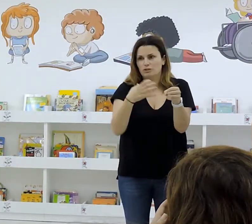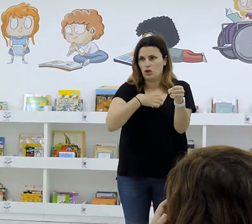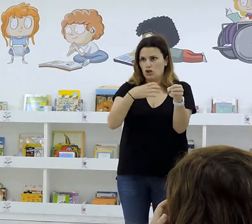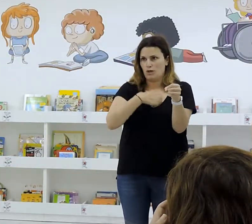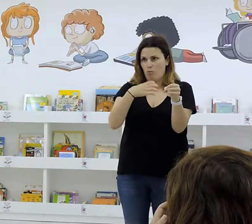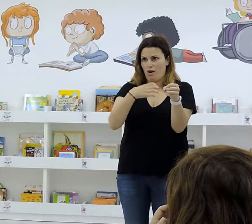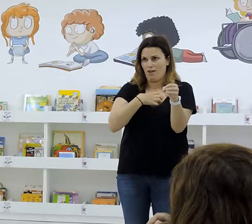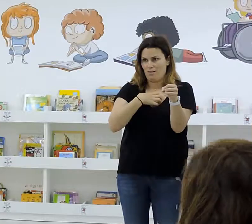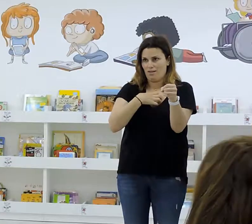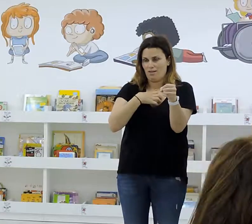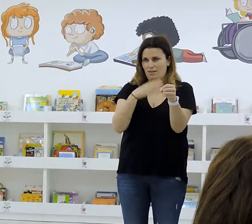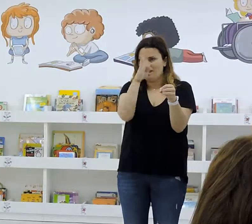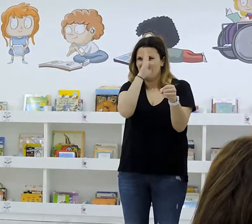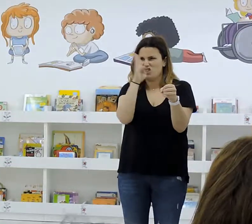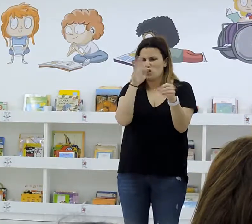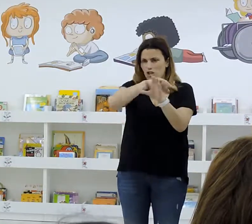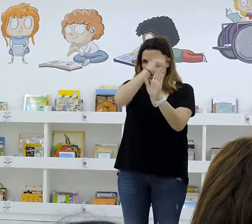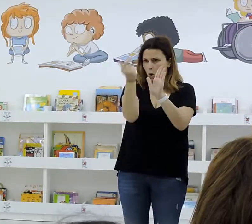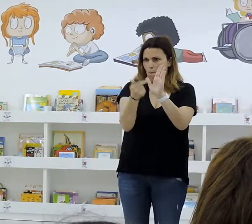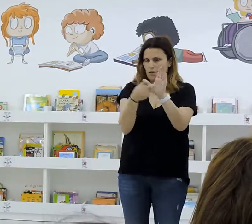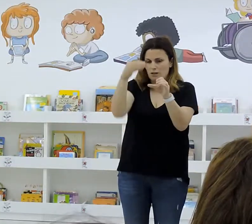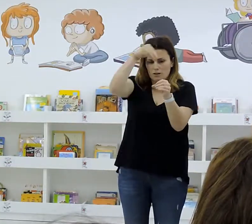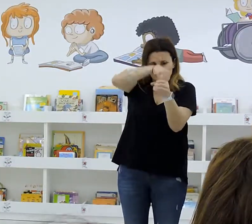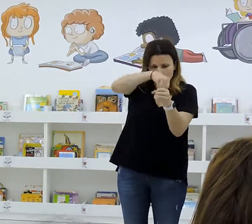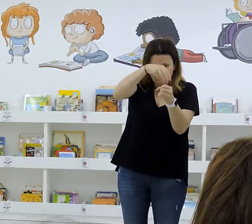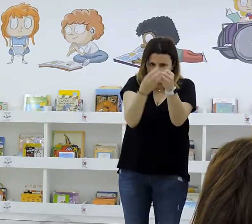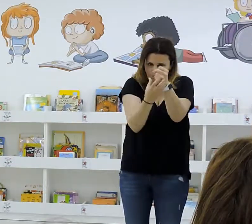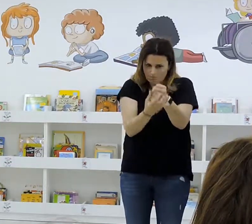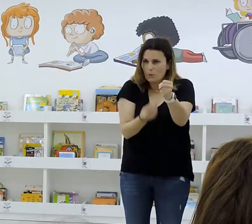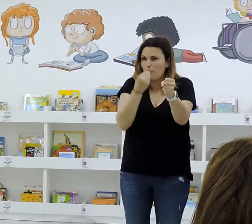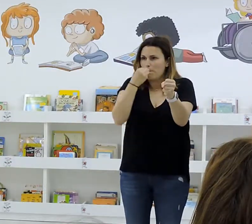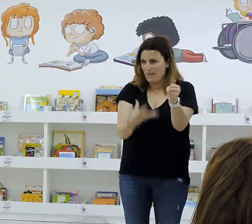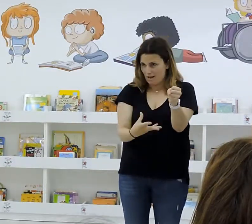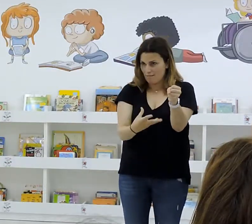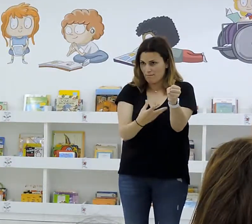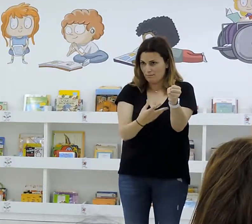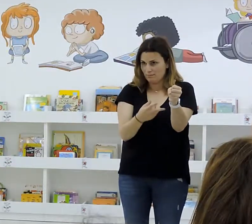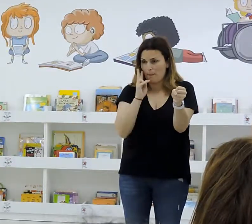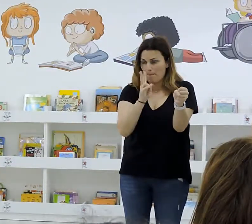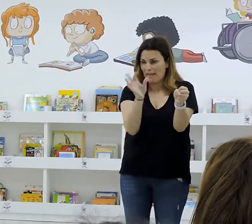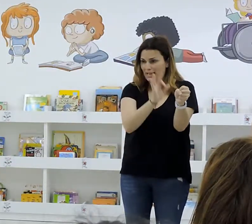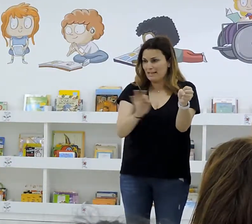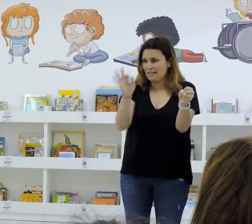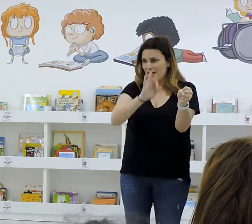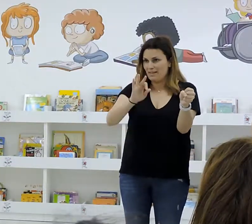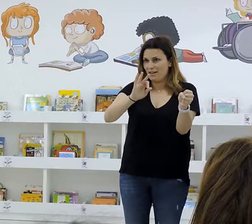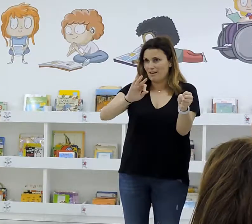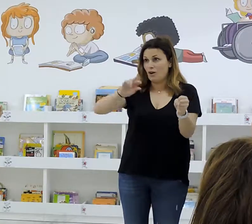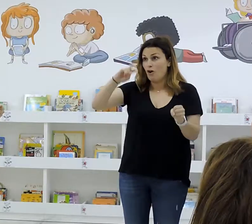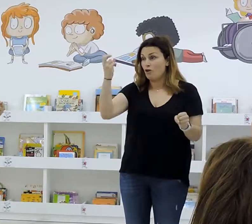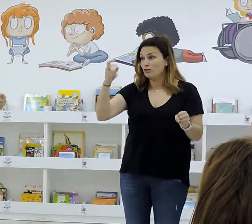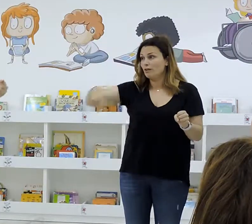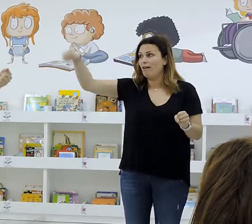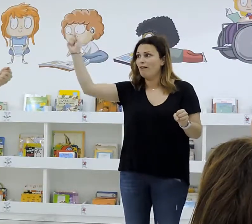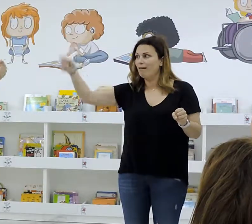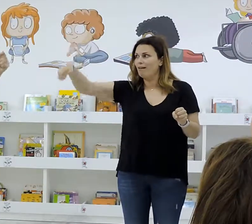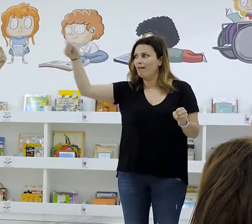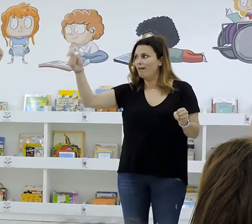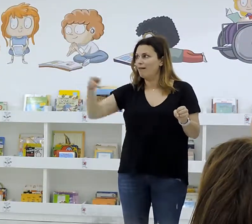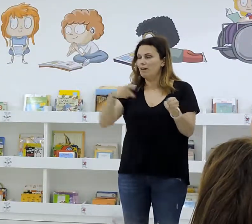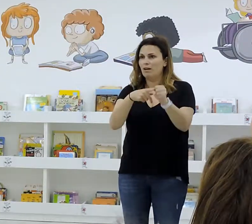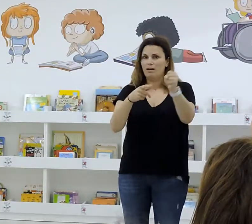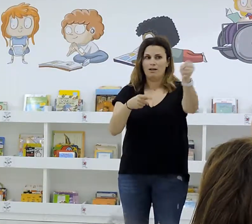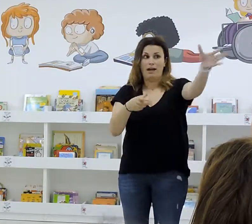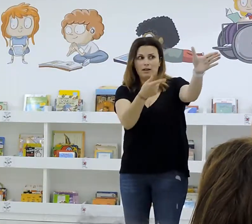la gente se va a dar cuenta, ¿no? Importante, primera cuestión, que no asoma una esquina. La otra cuestión, al agitar el pañuelo, lógicamente